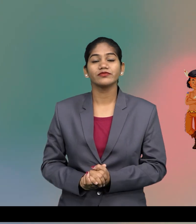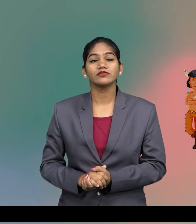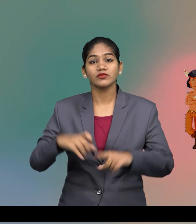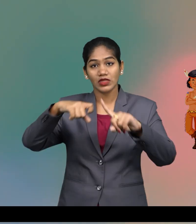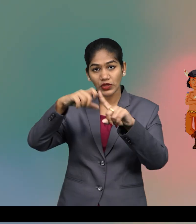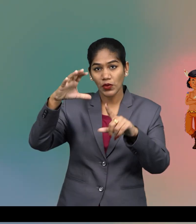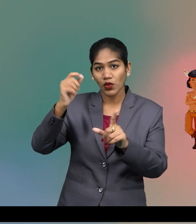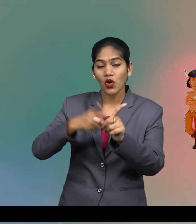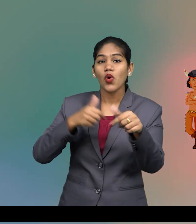కోయా,